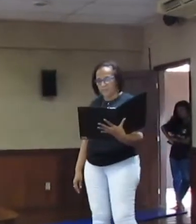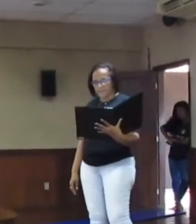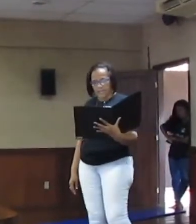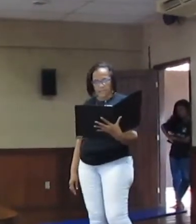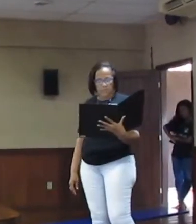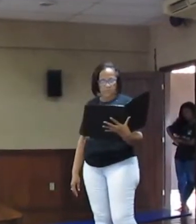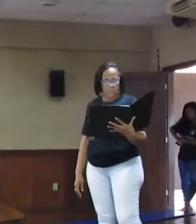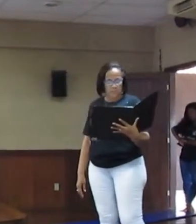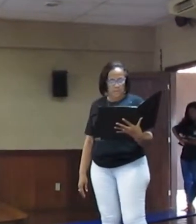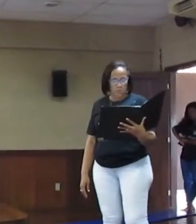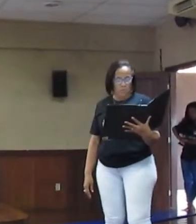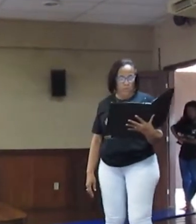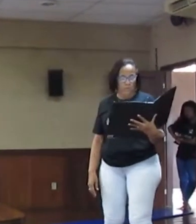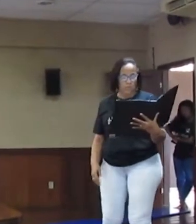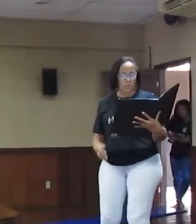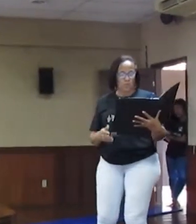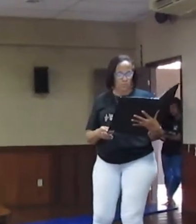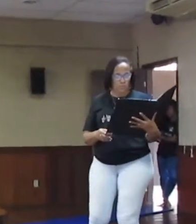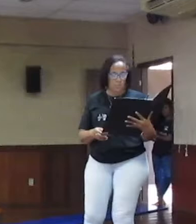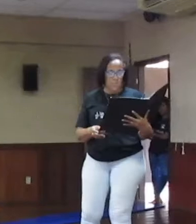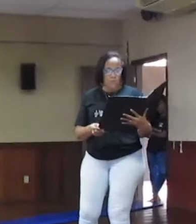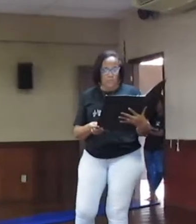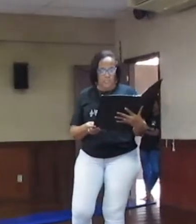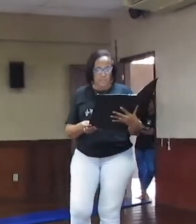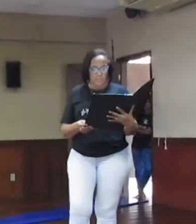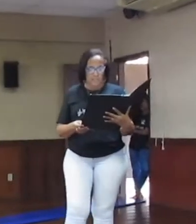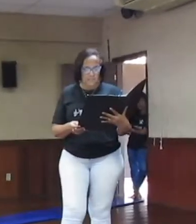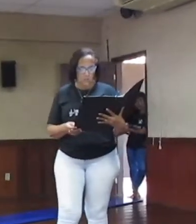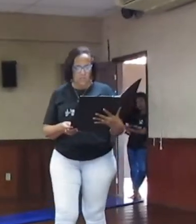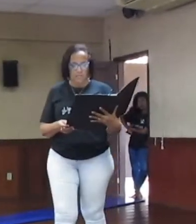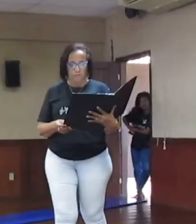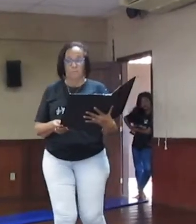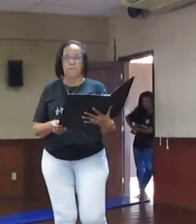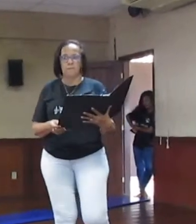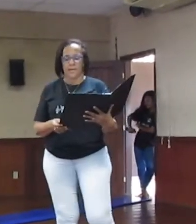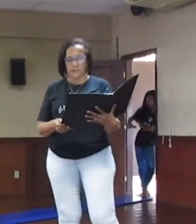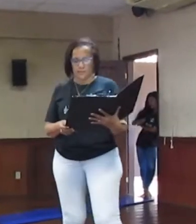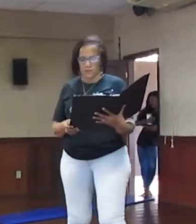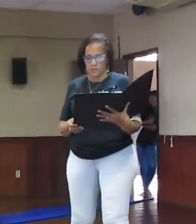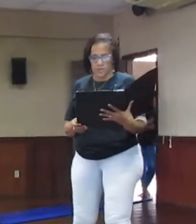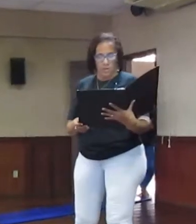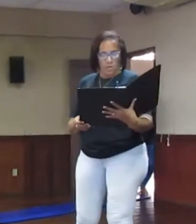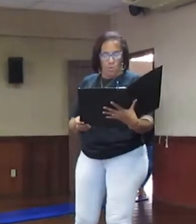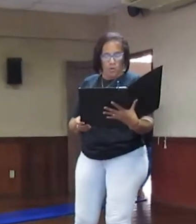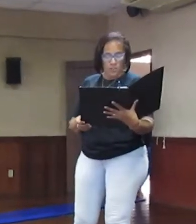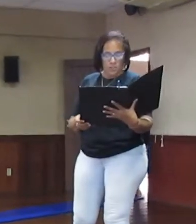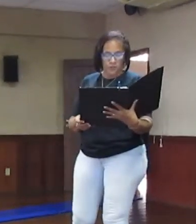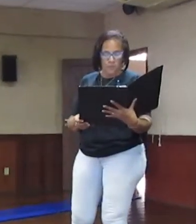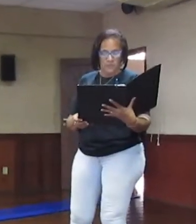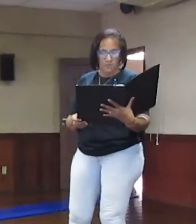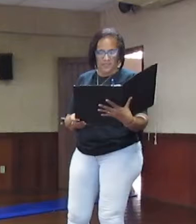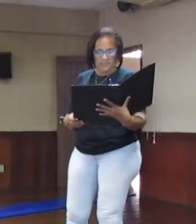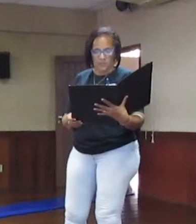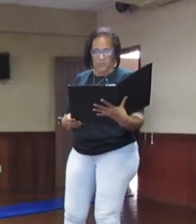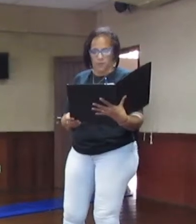sendo respeitada a língua de sinais como língua natural dos surdos. E o tema de redação do Enem foi bem impactante. Uma grande